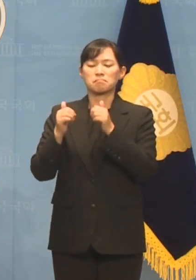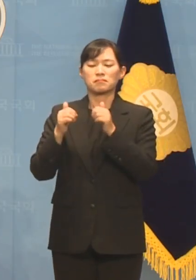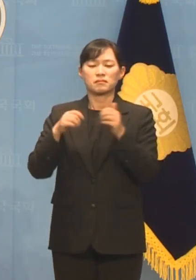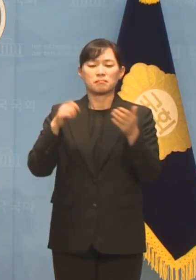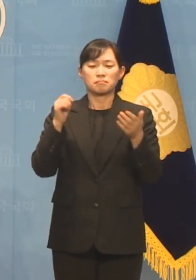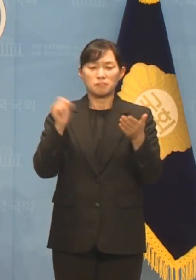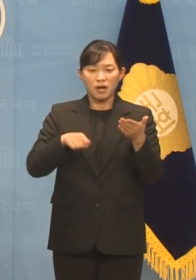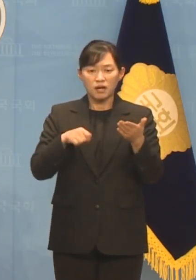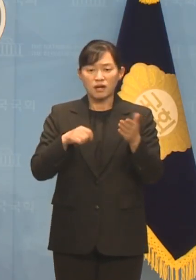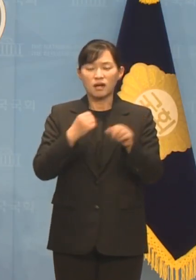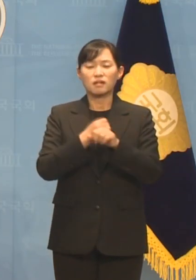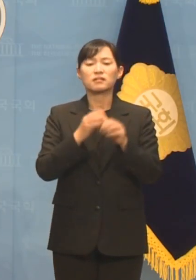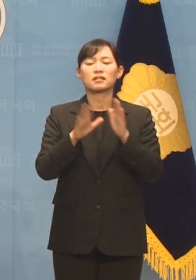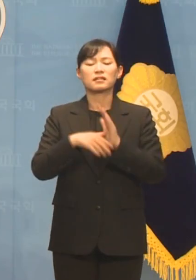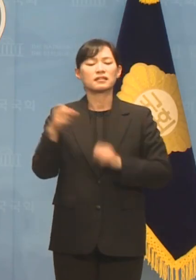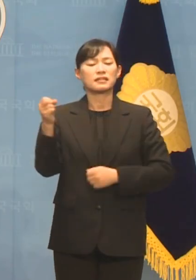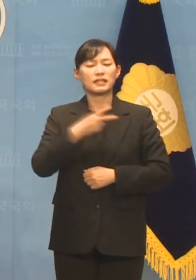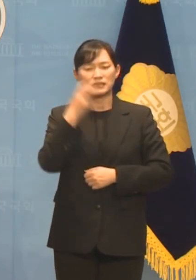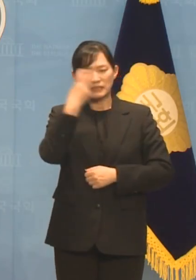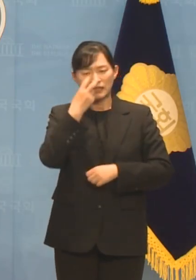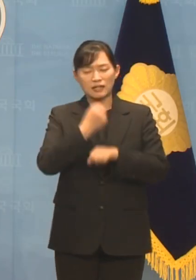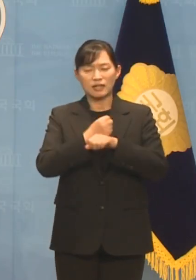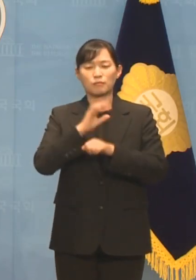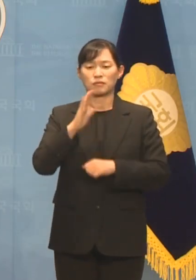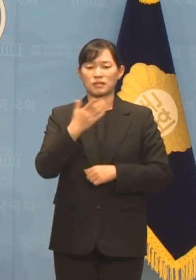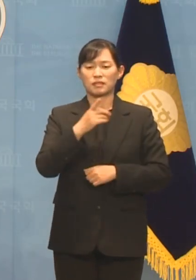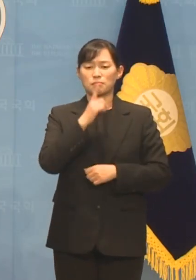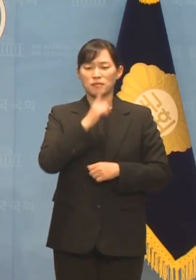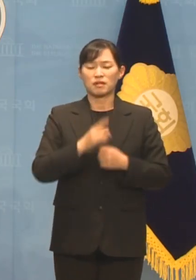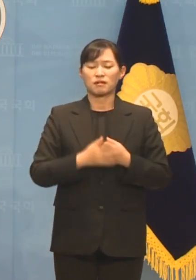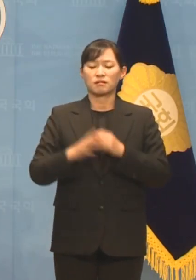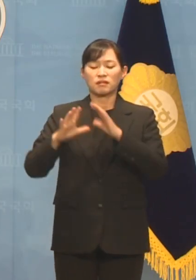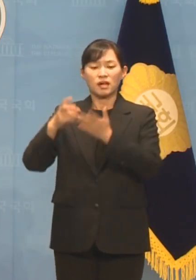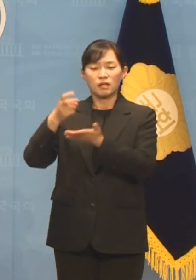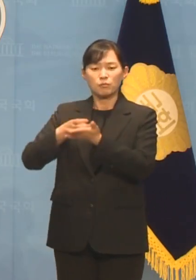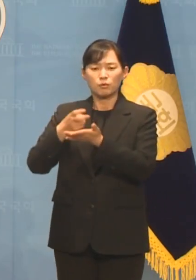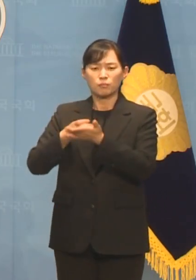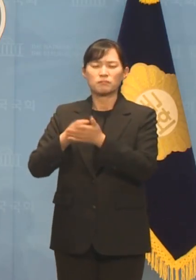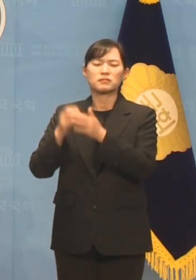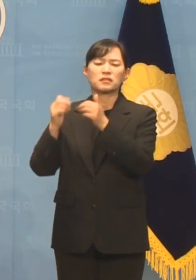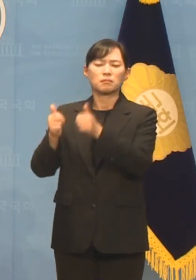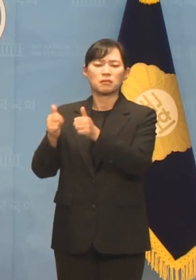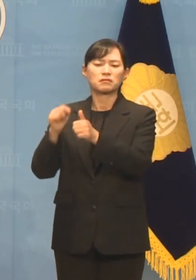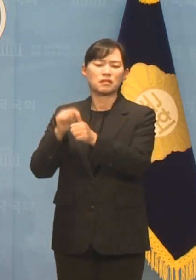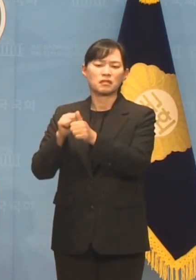이루어졌을 때는 재심 사유가 된다며 특정 헌법재판관을 모욕하고